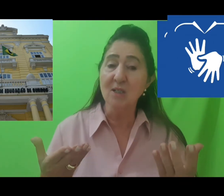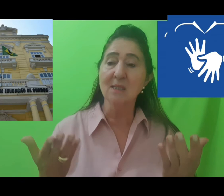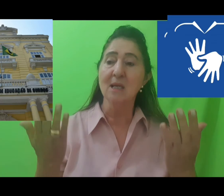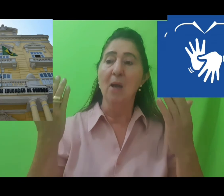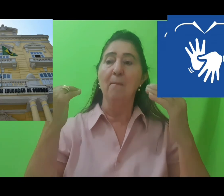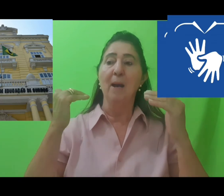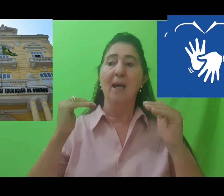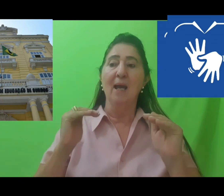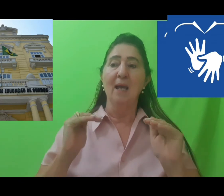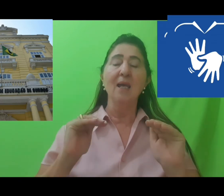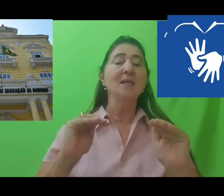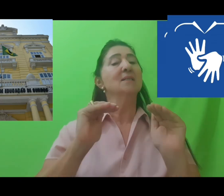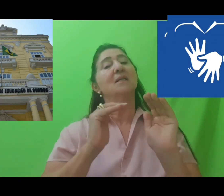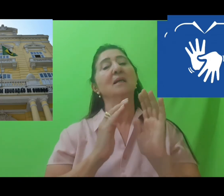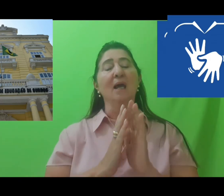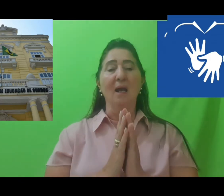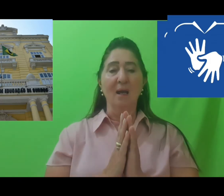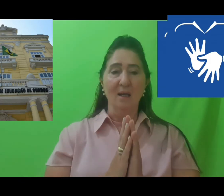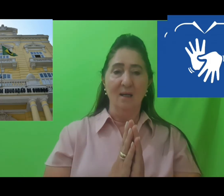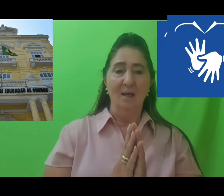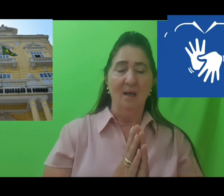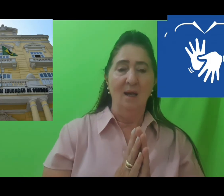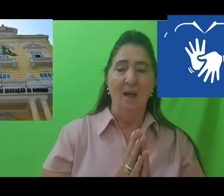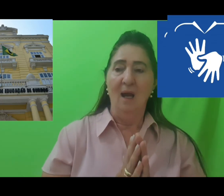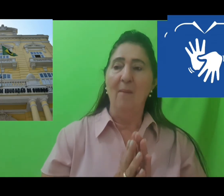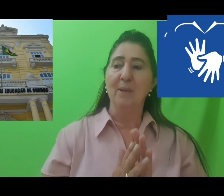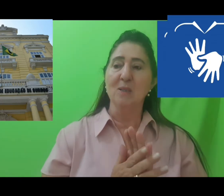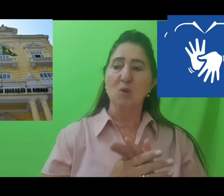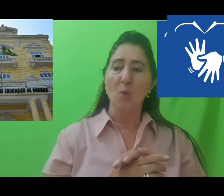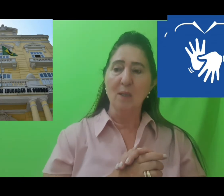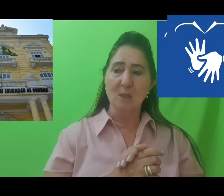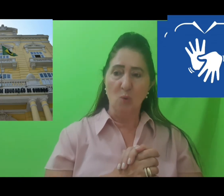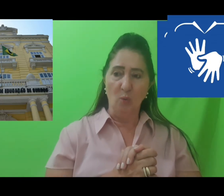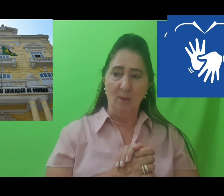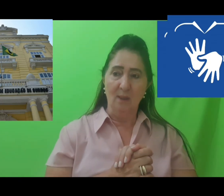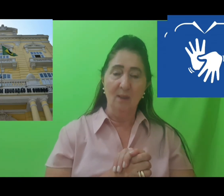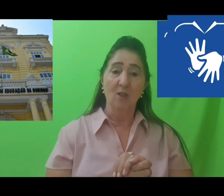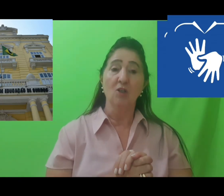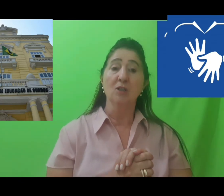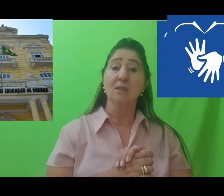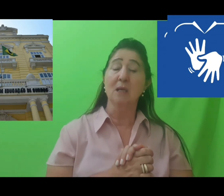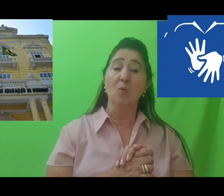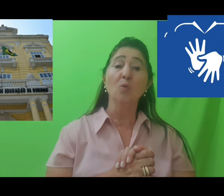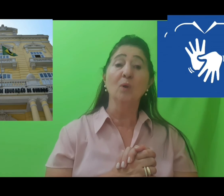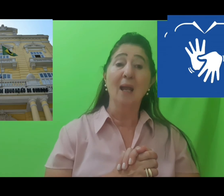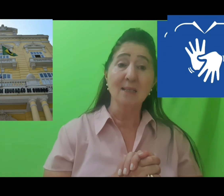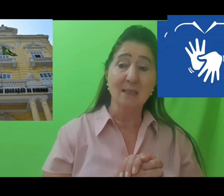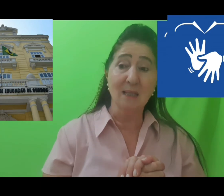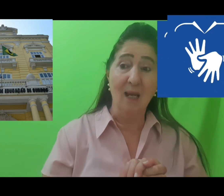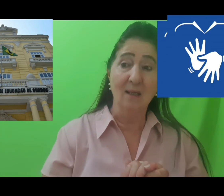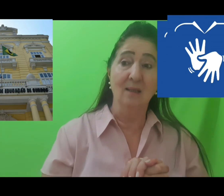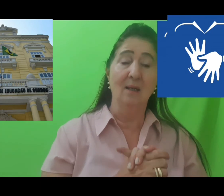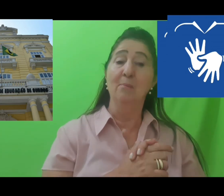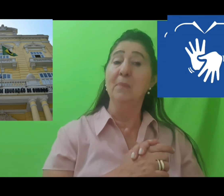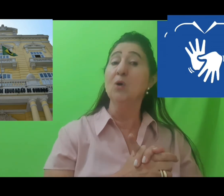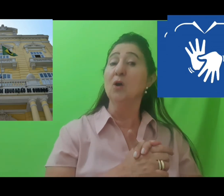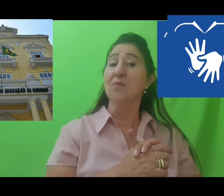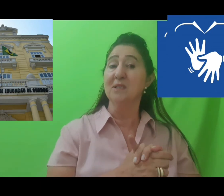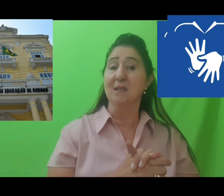estratégias para ensinar a pessoa surda. Segundo Lacerda,